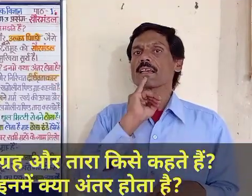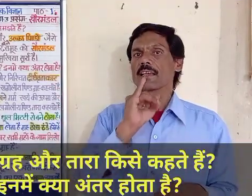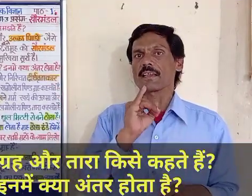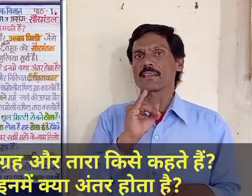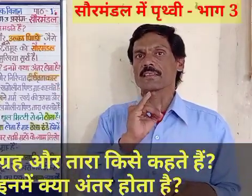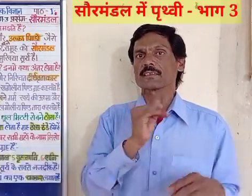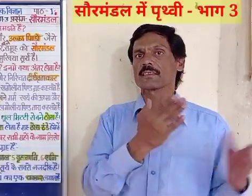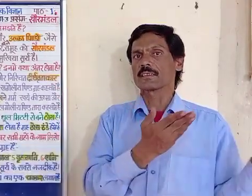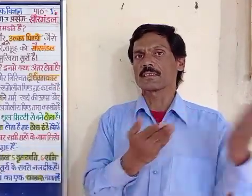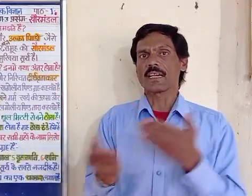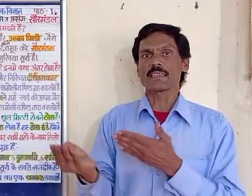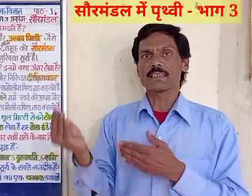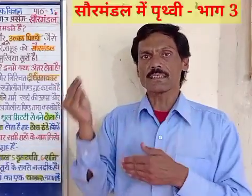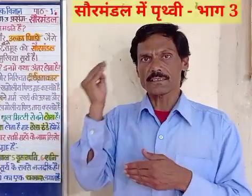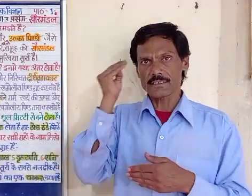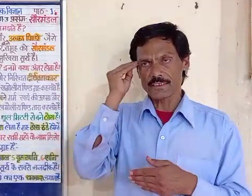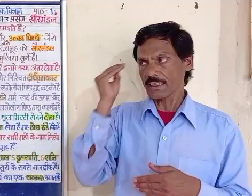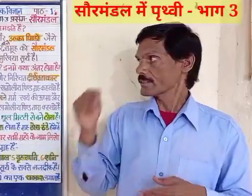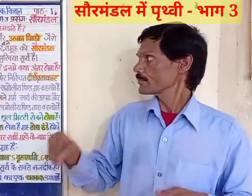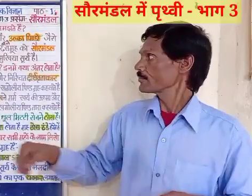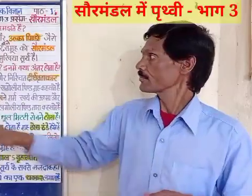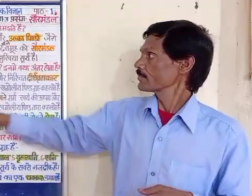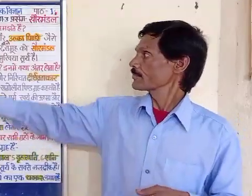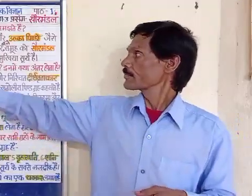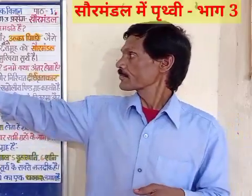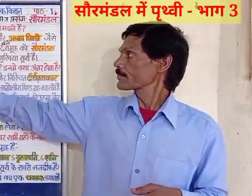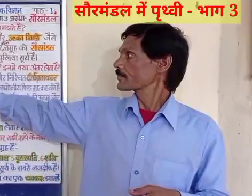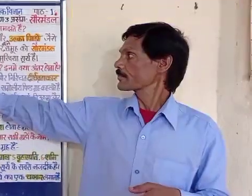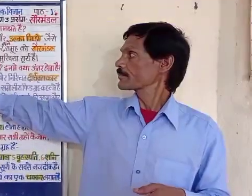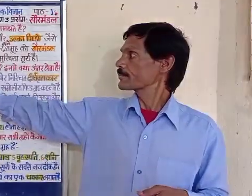है? आइए जानें।